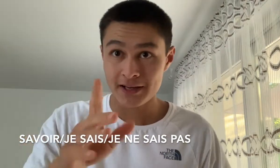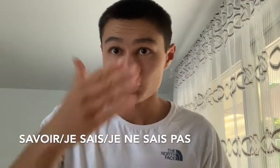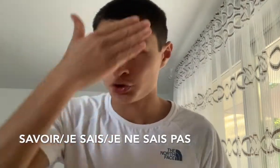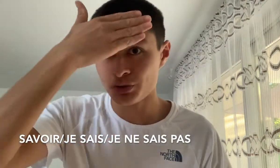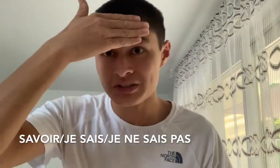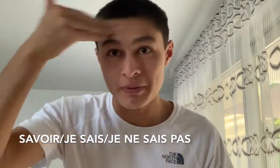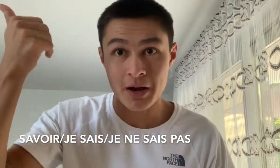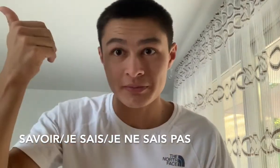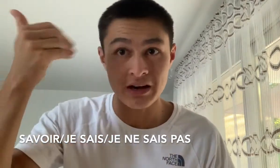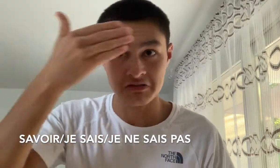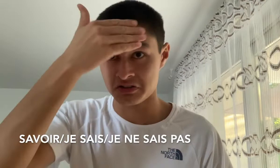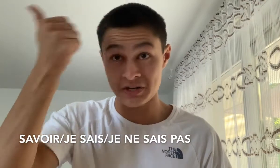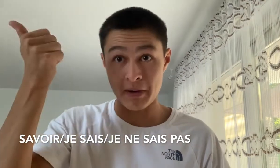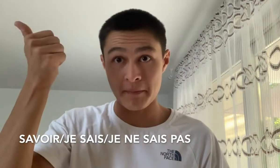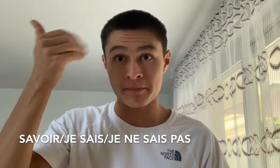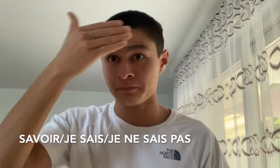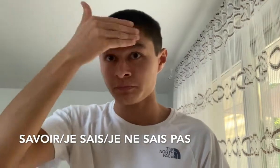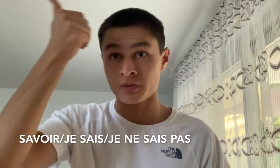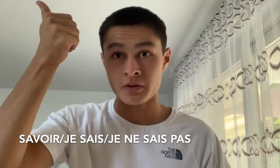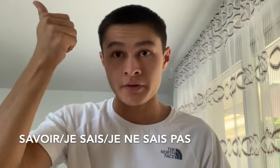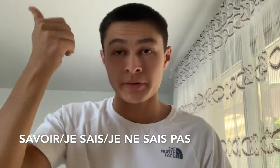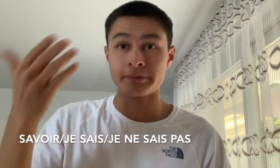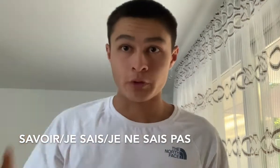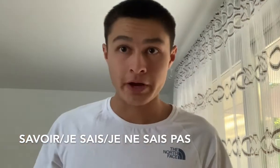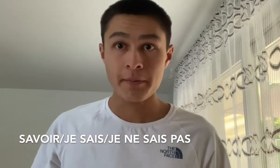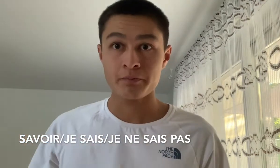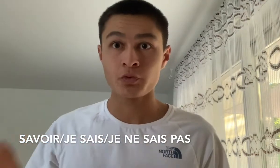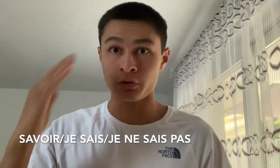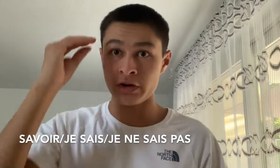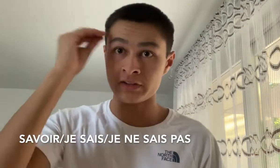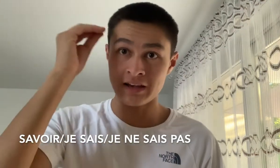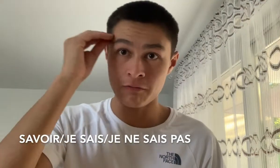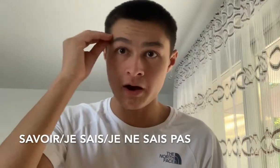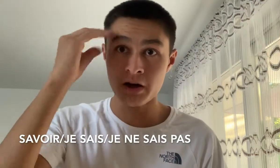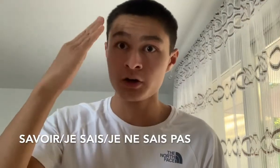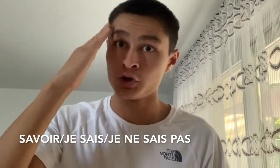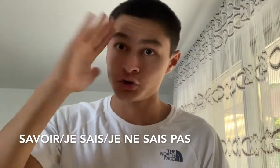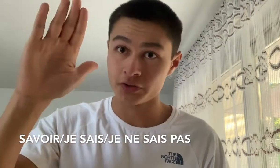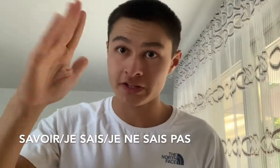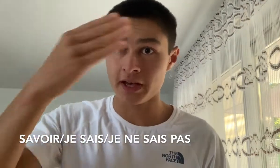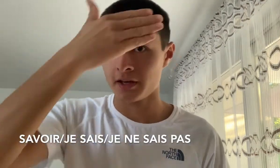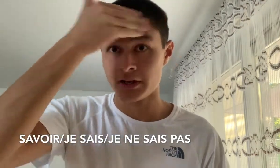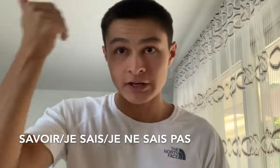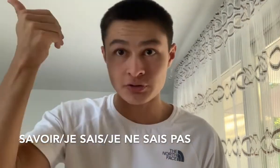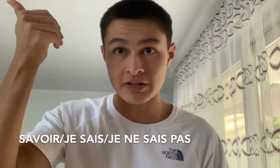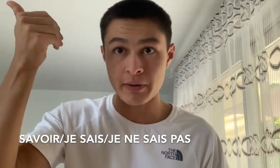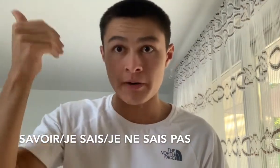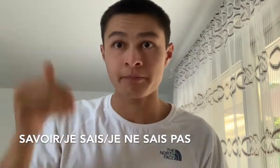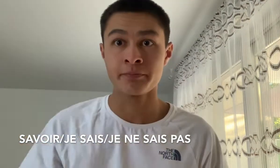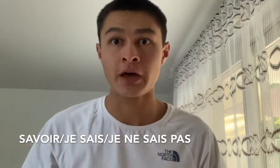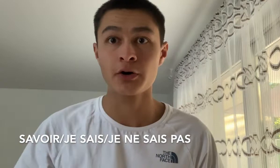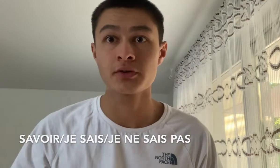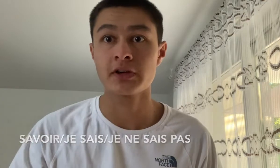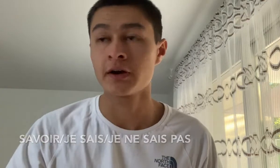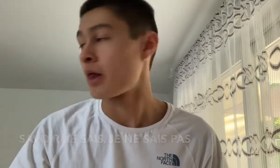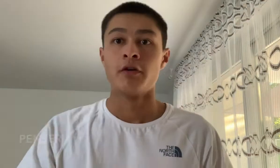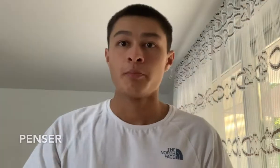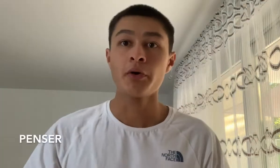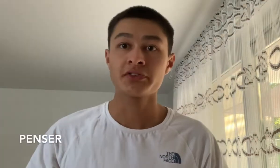'est je ne sais pas comme ça. Je sais pas. Ok ? Donc, savoir, je sais et je sais pas, à retenir. Penser,